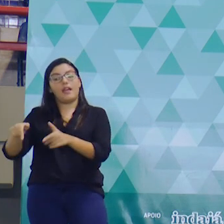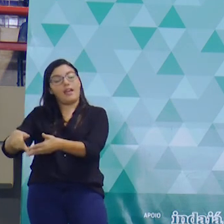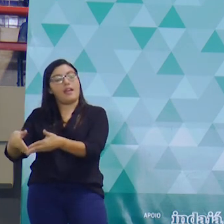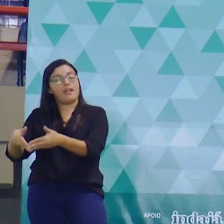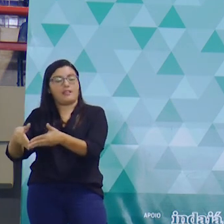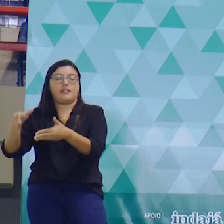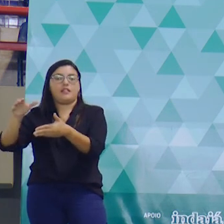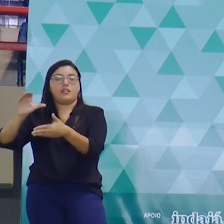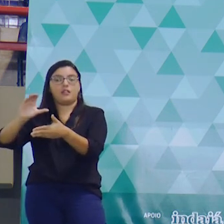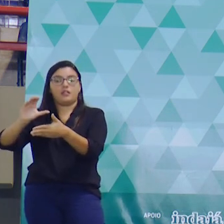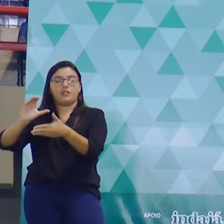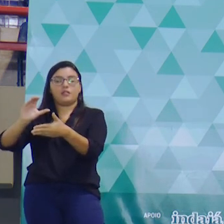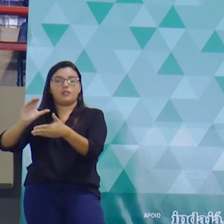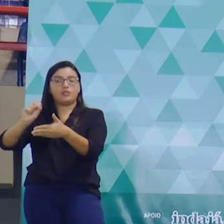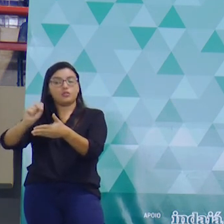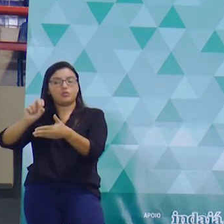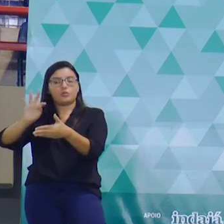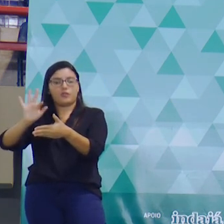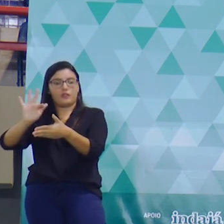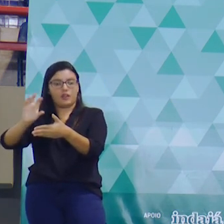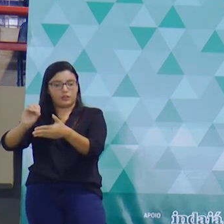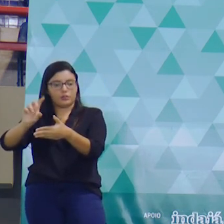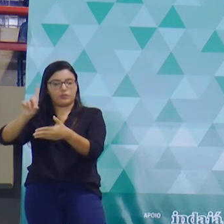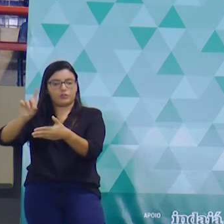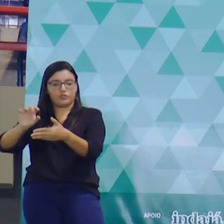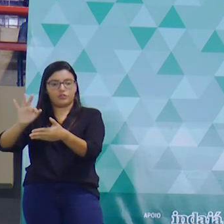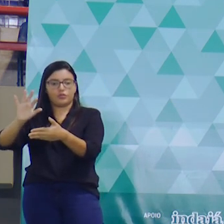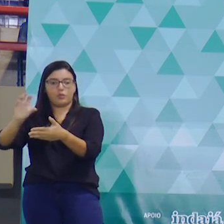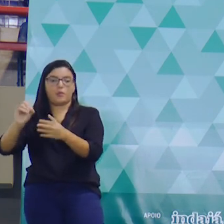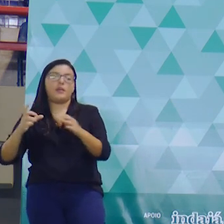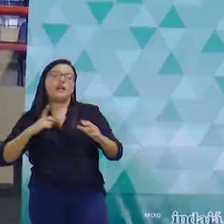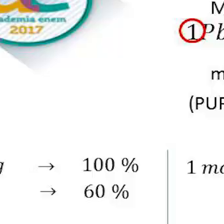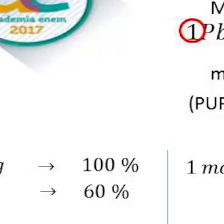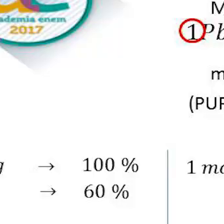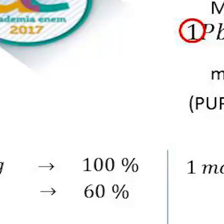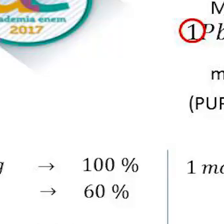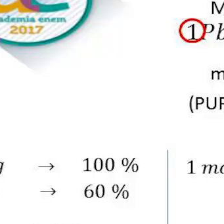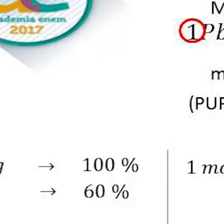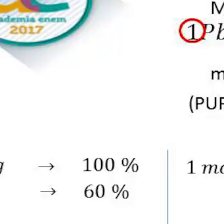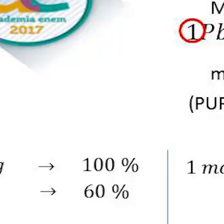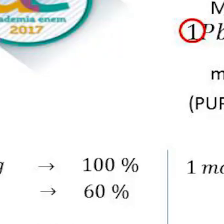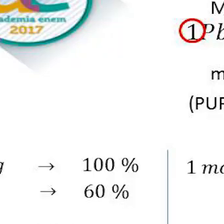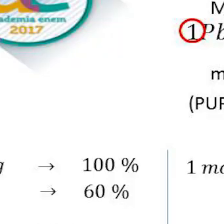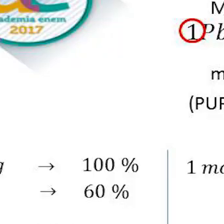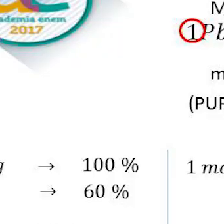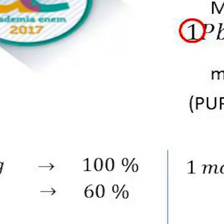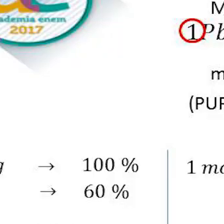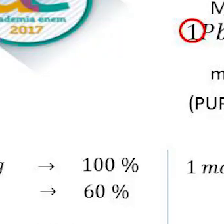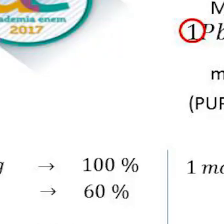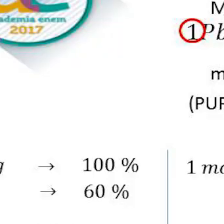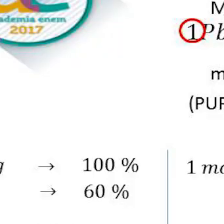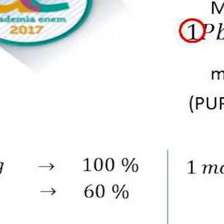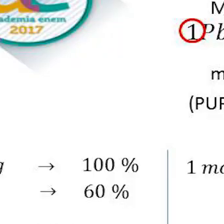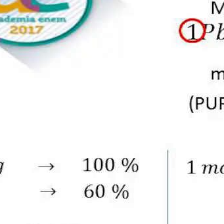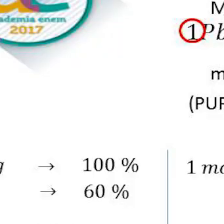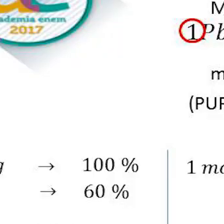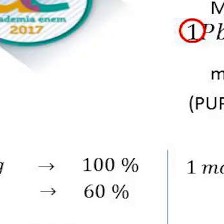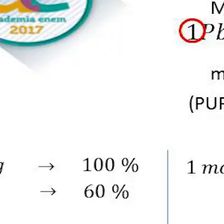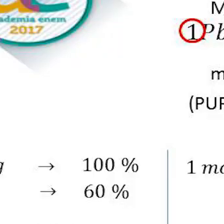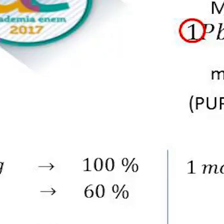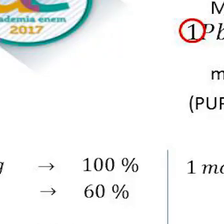chumbo. É mais ou menos assim, ó. Aqui está a equação que ele deu. A equação já está balanceada.